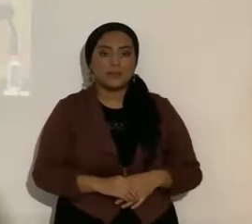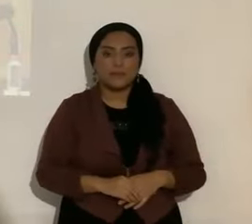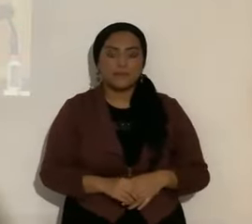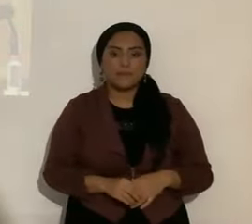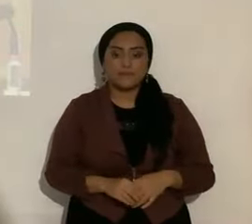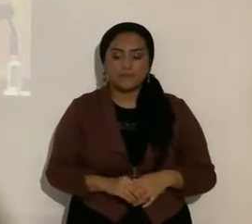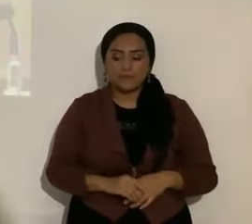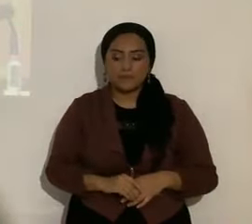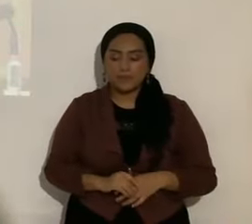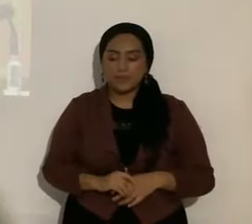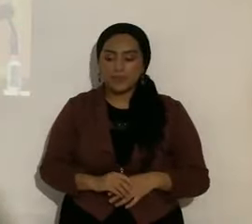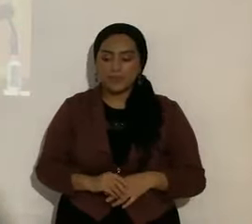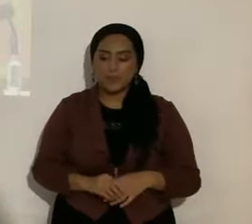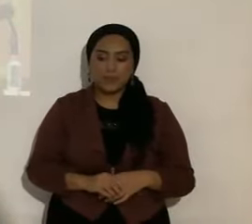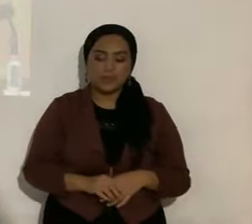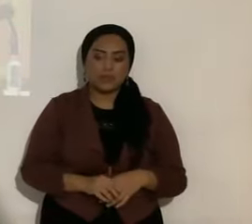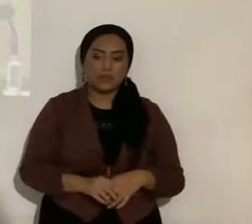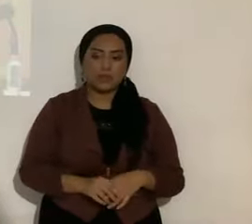bien?